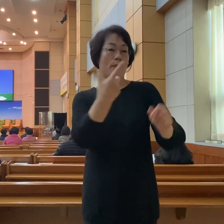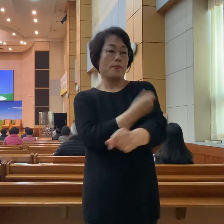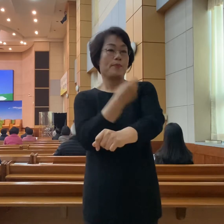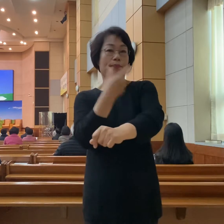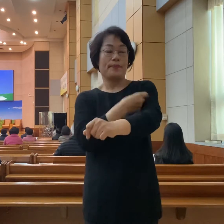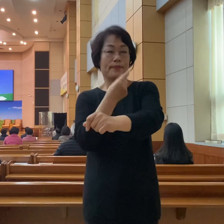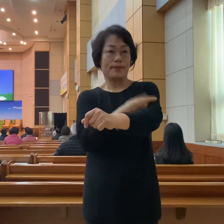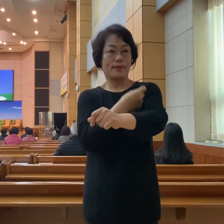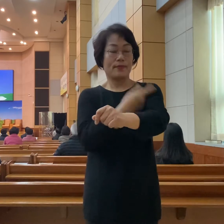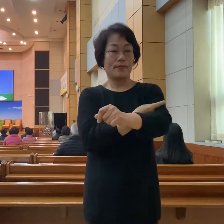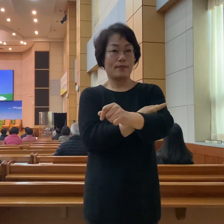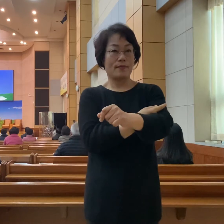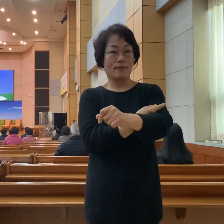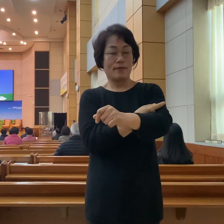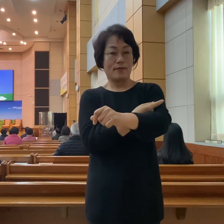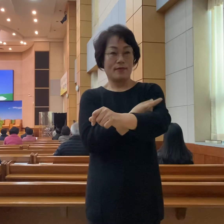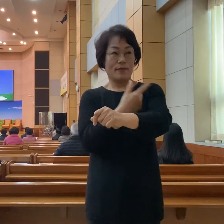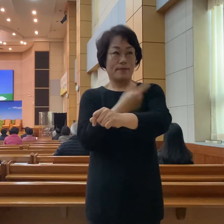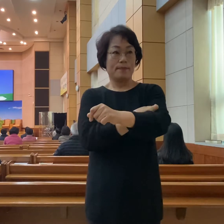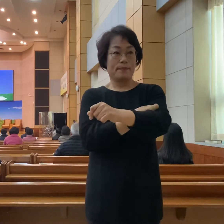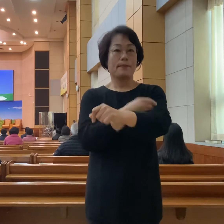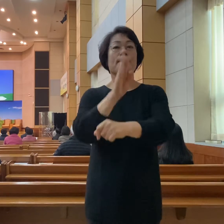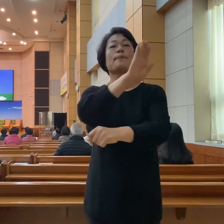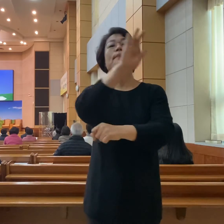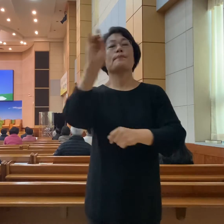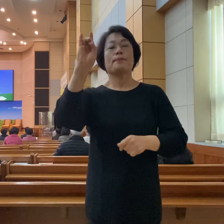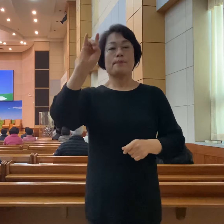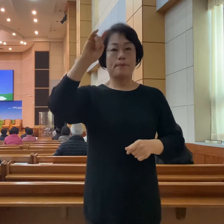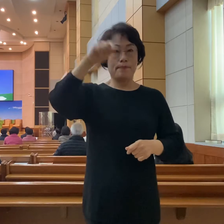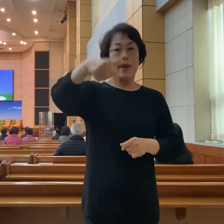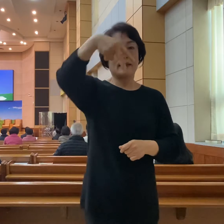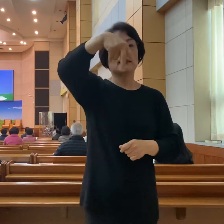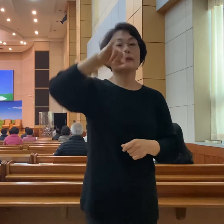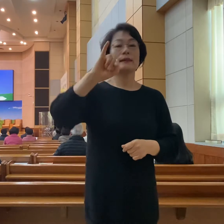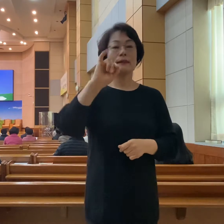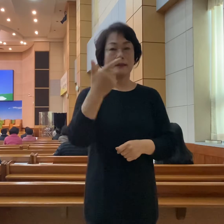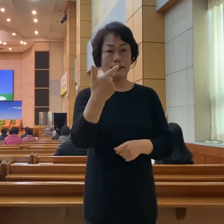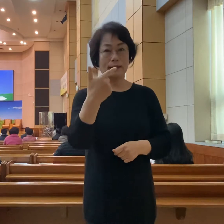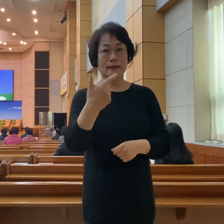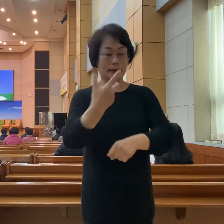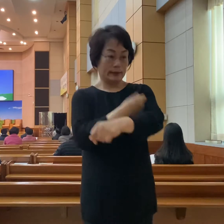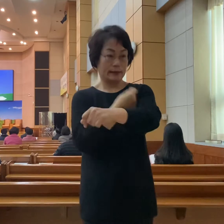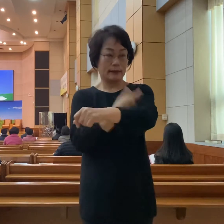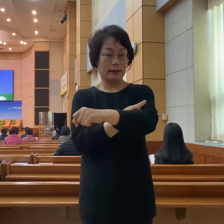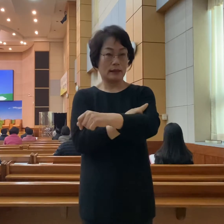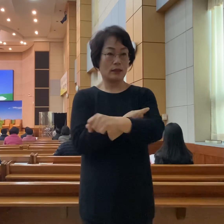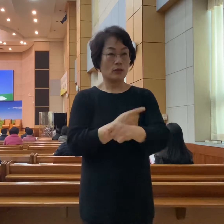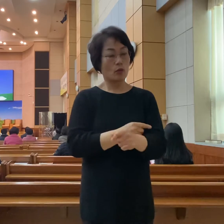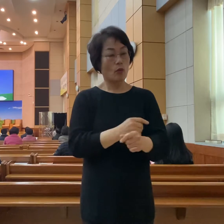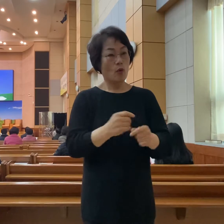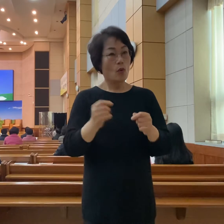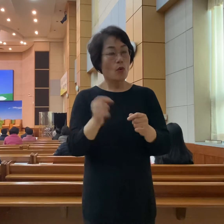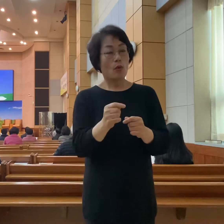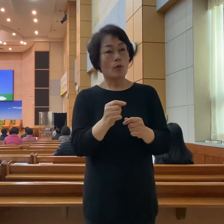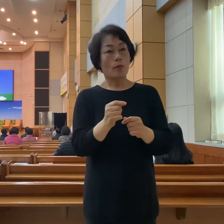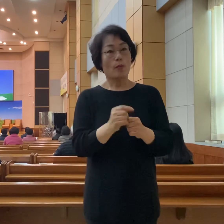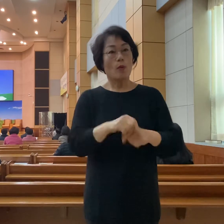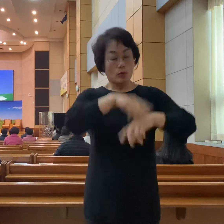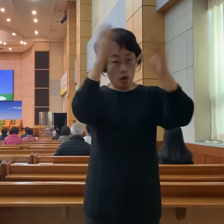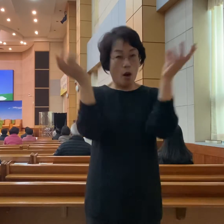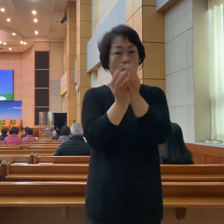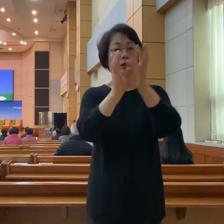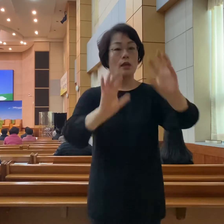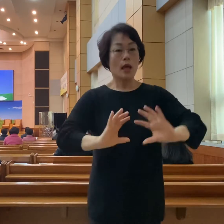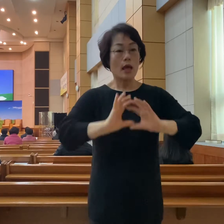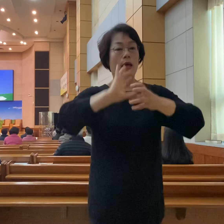백신 접종 속도를 가지고 그리 하는데, 백신 접종 속도를 보게 되는데 이것도 전체 나라를